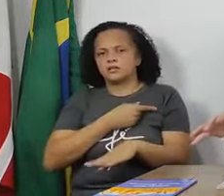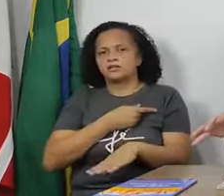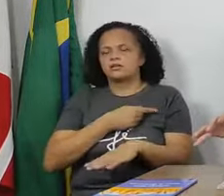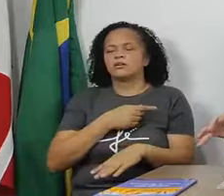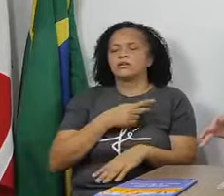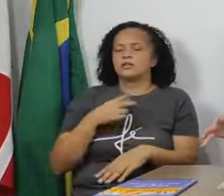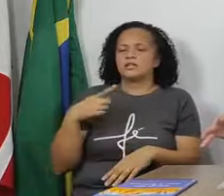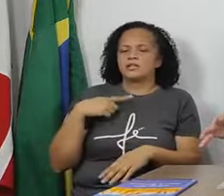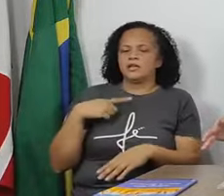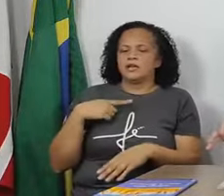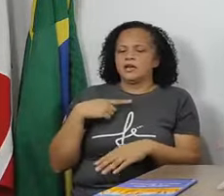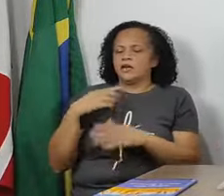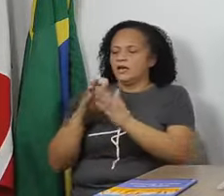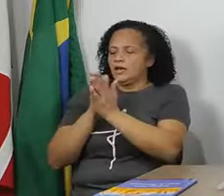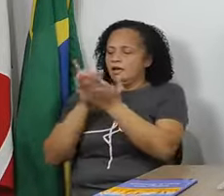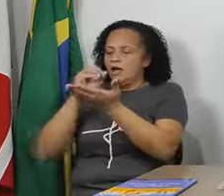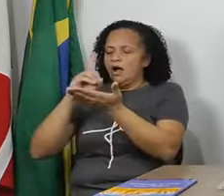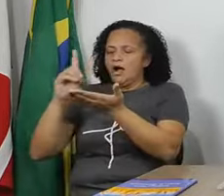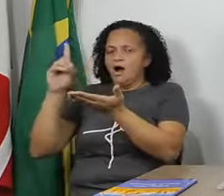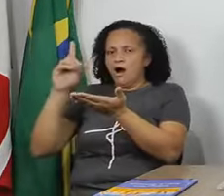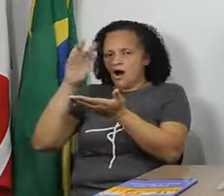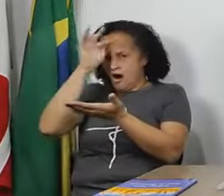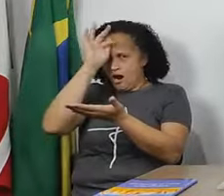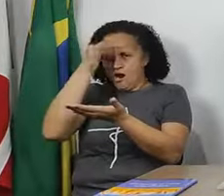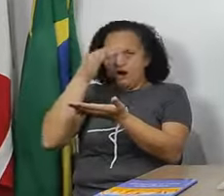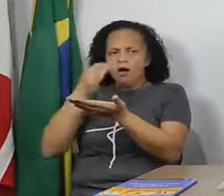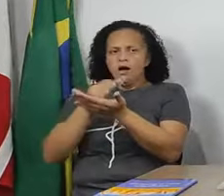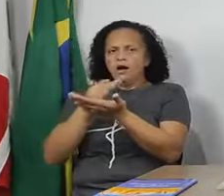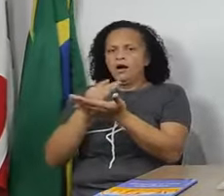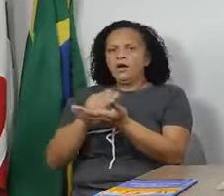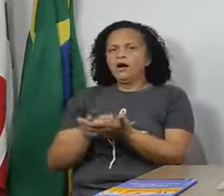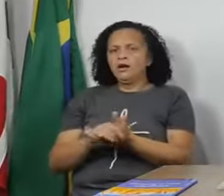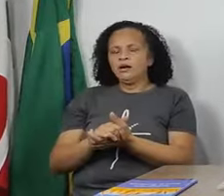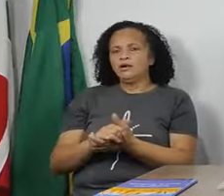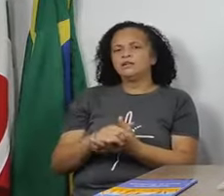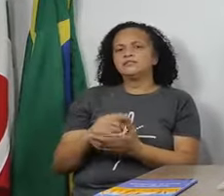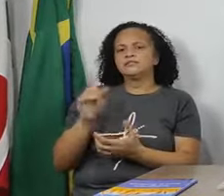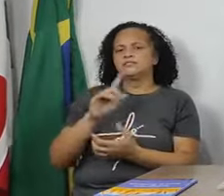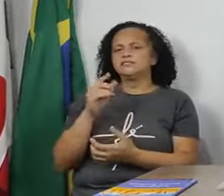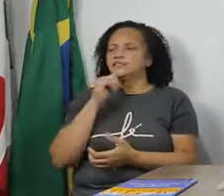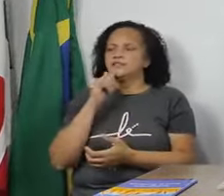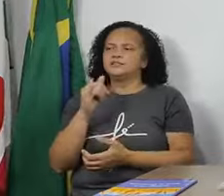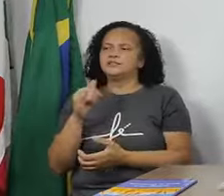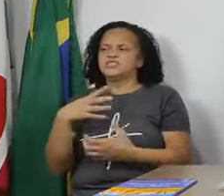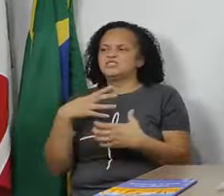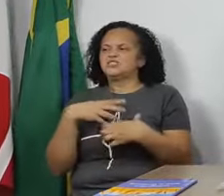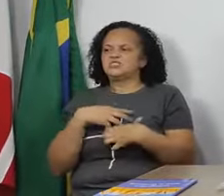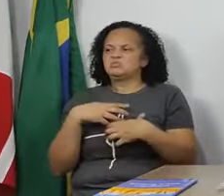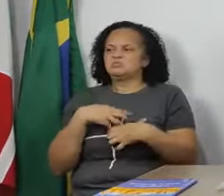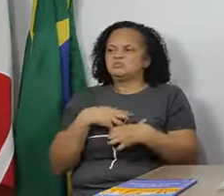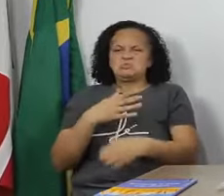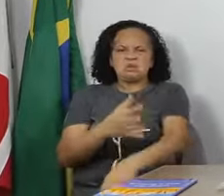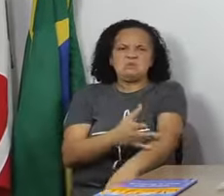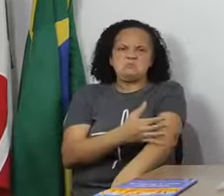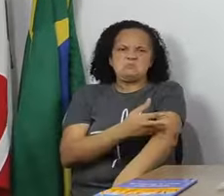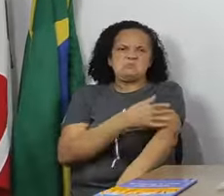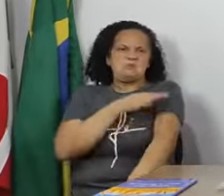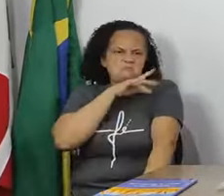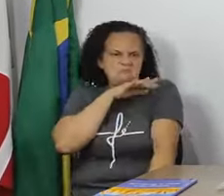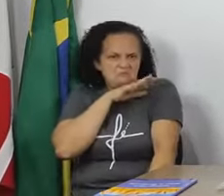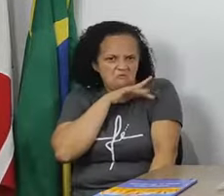diz, né? E não deixar que os sentimentos negativos, não deixar que os